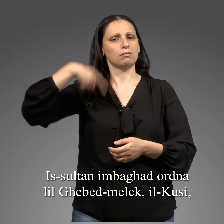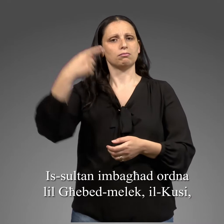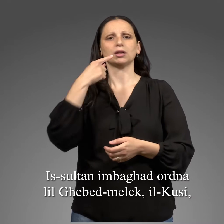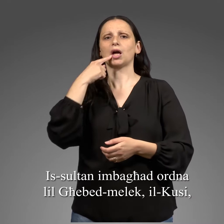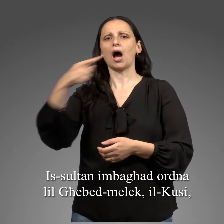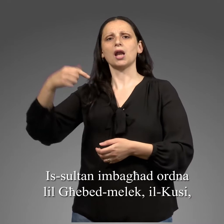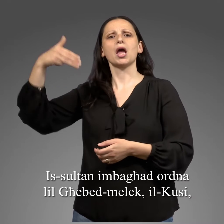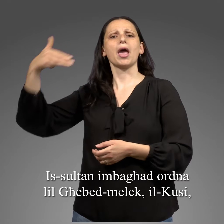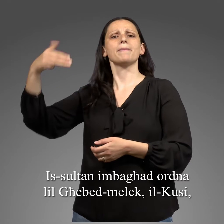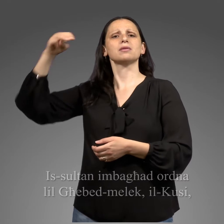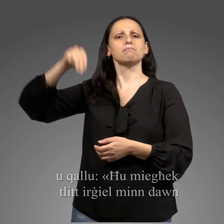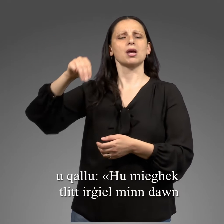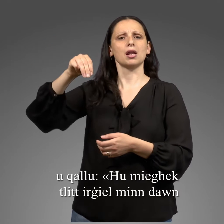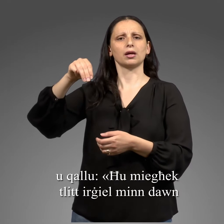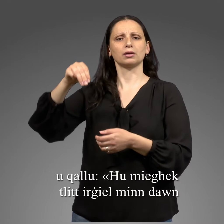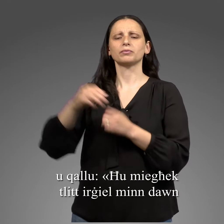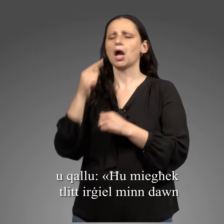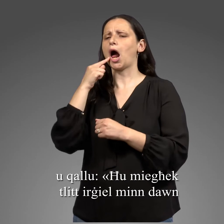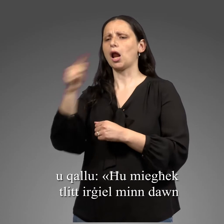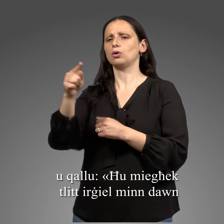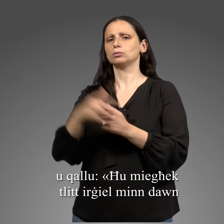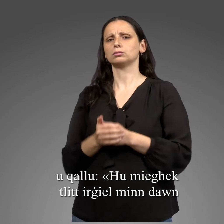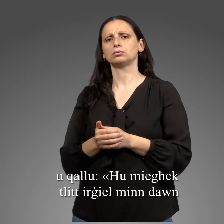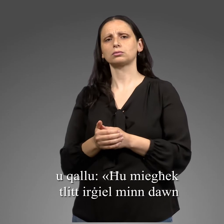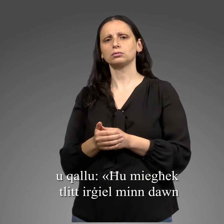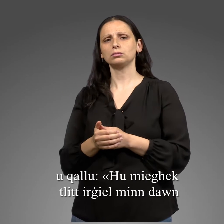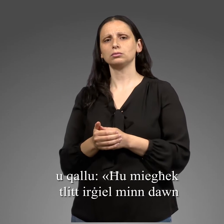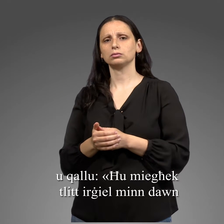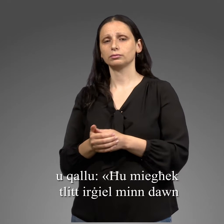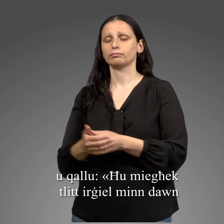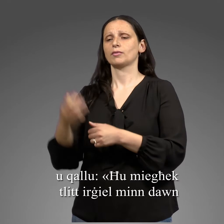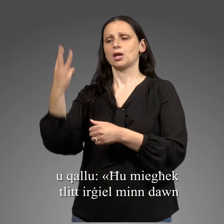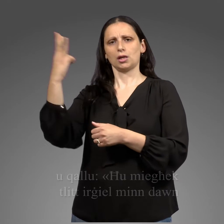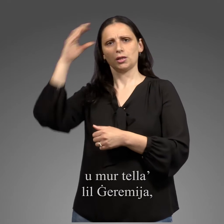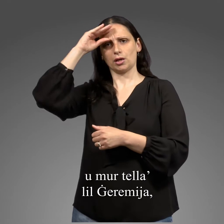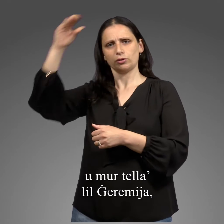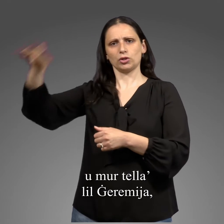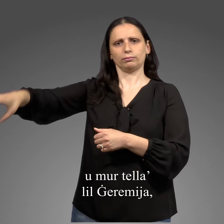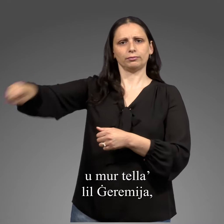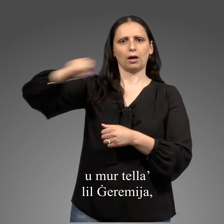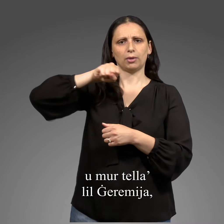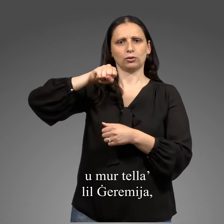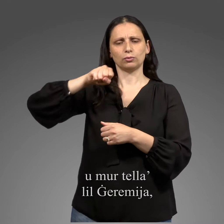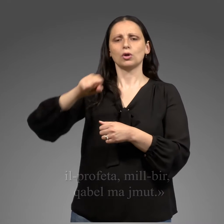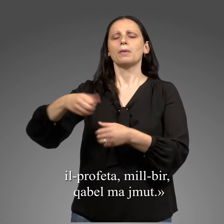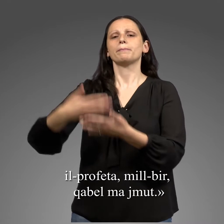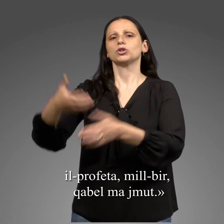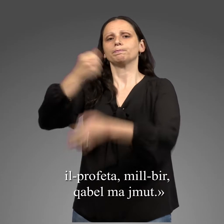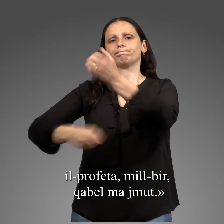melek il-kusi U għallu Qumijak tletri jil-min-daun u-murtala l-ġeramija il-profeta